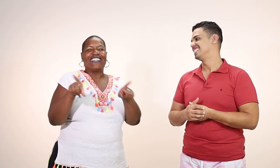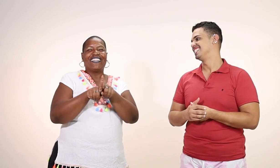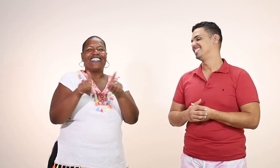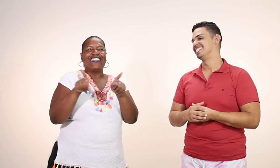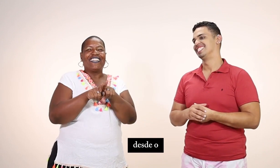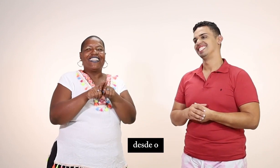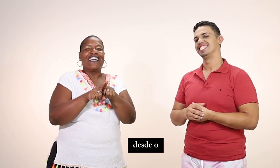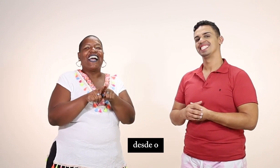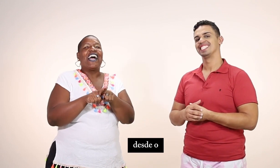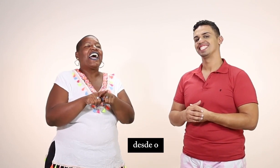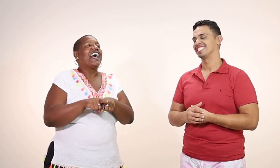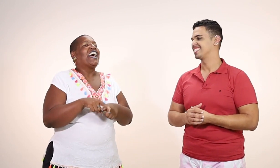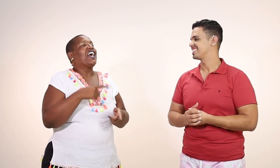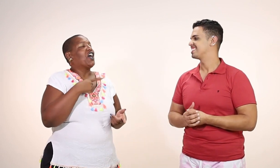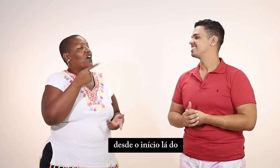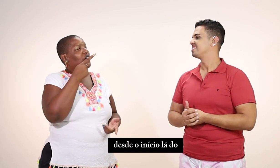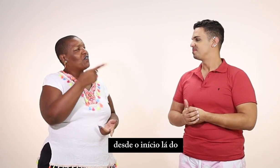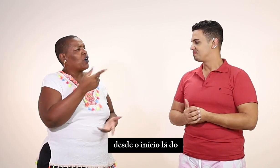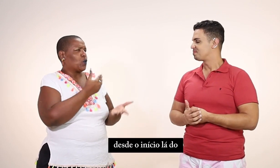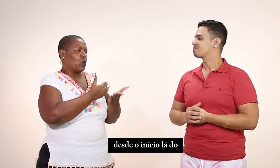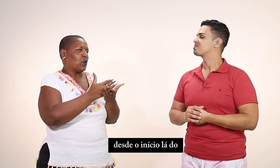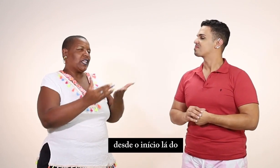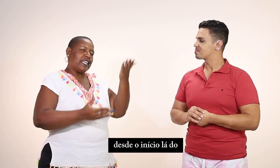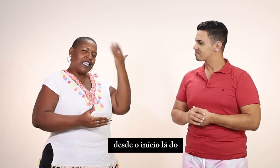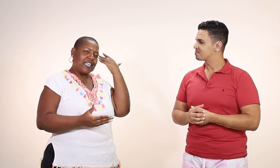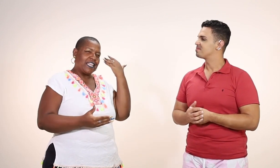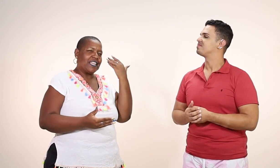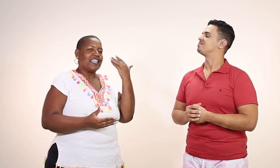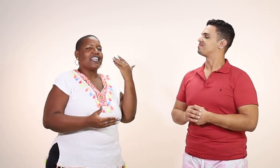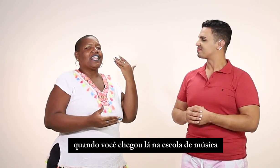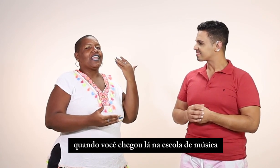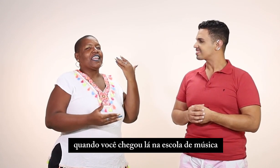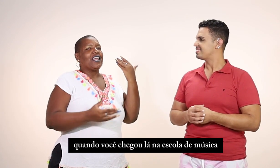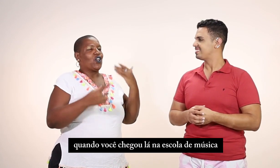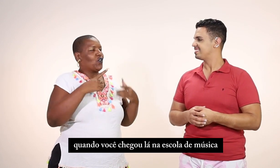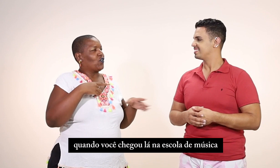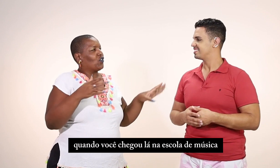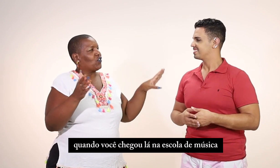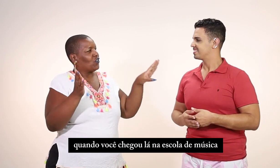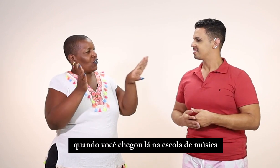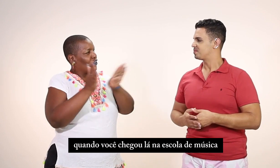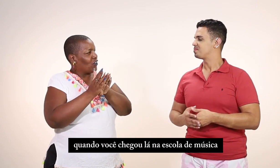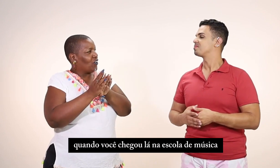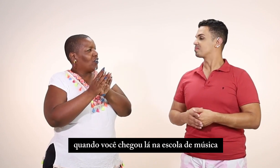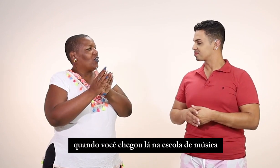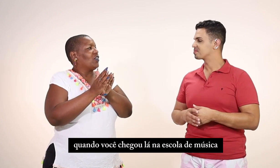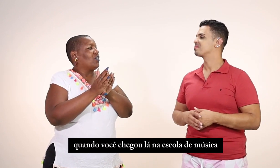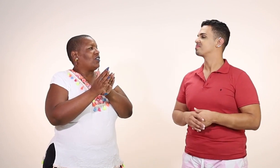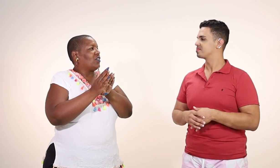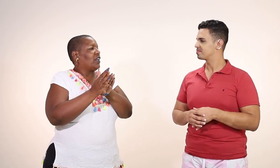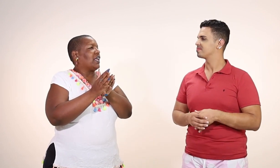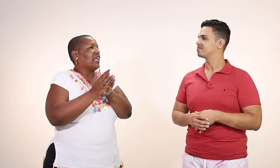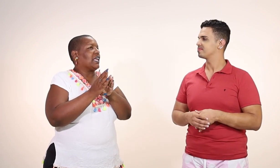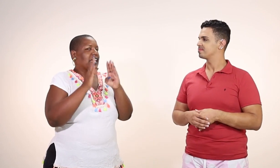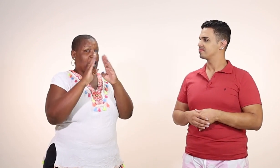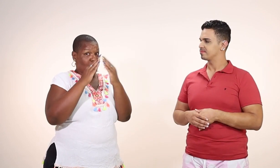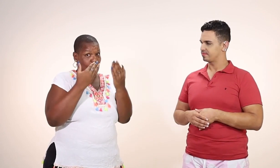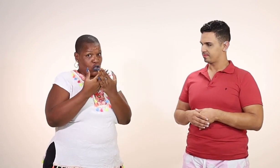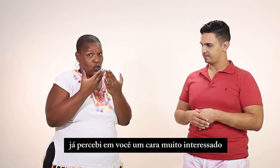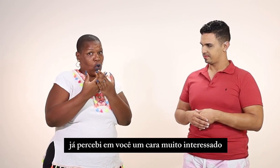pô, desde o início lá quando você chegou lá na escola de música, já